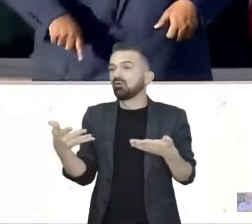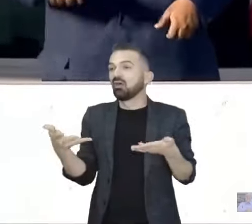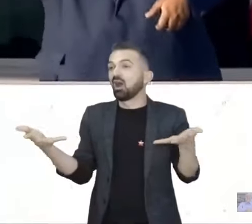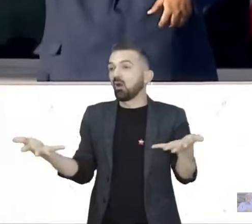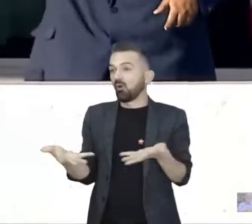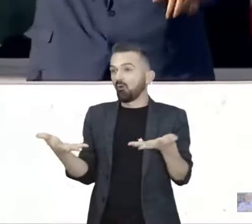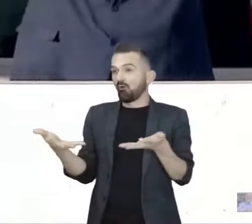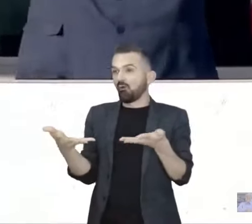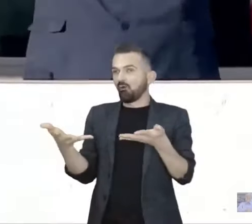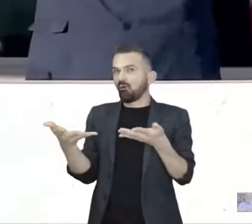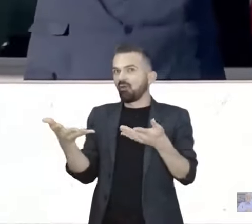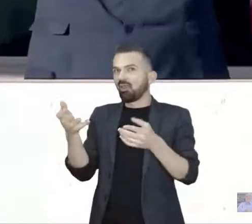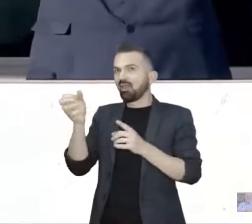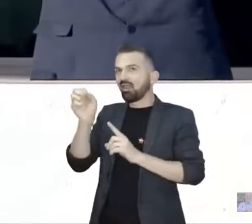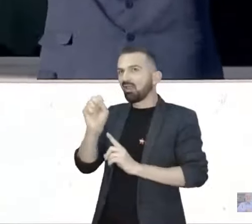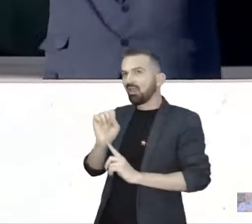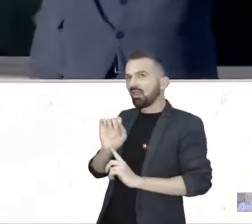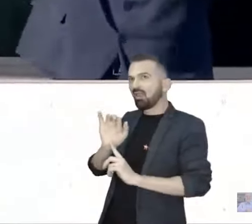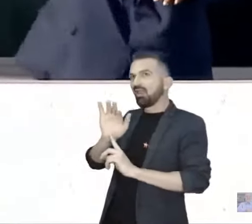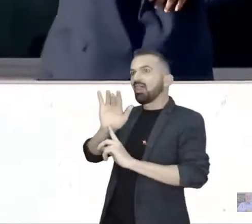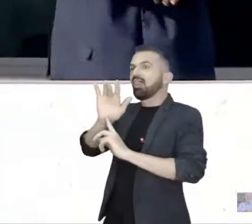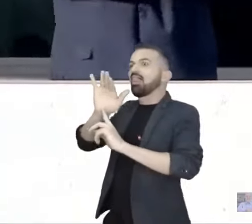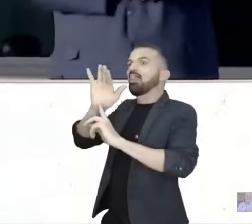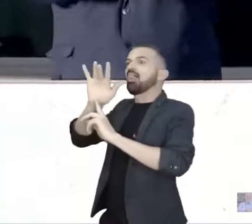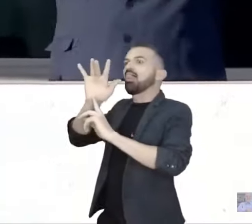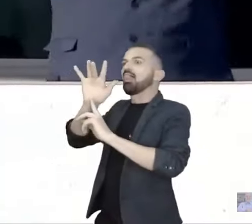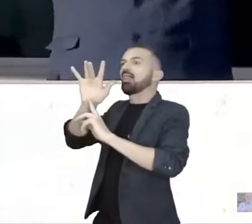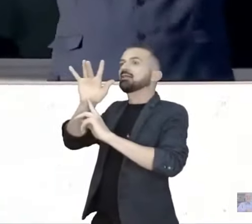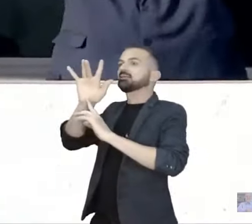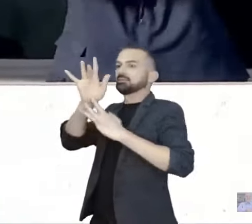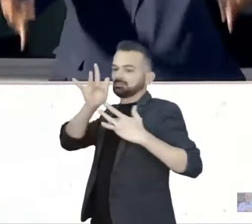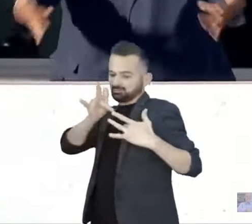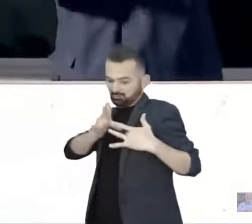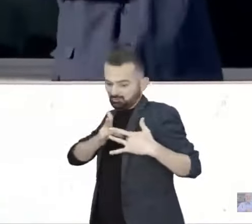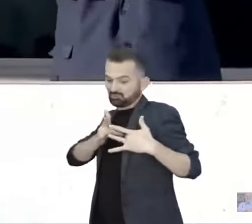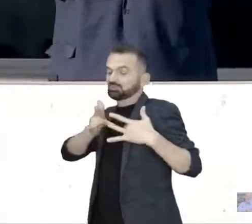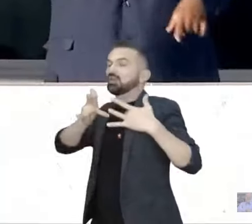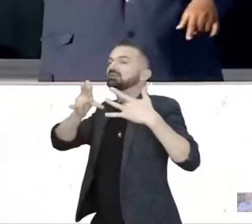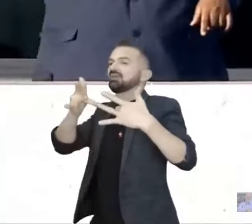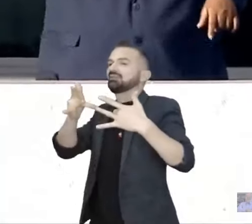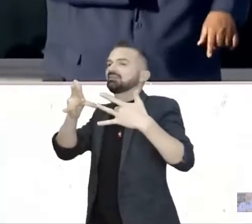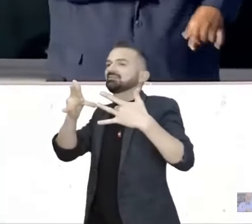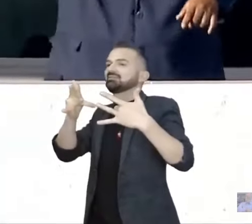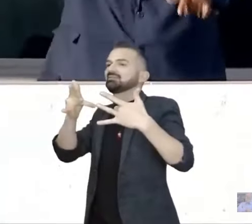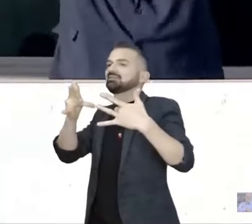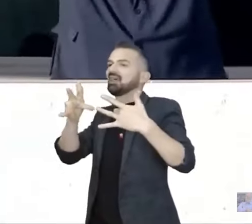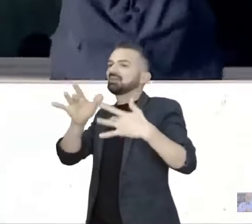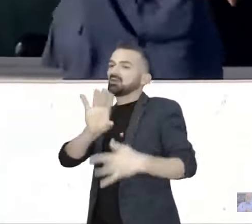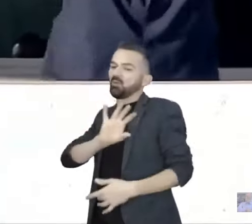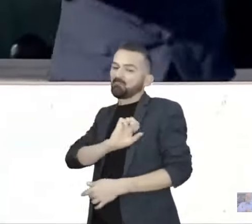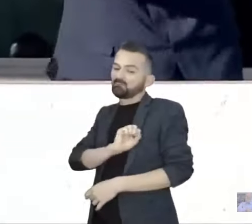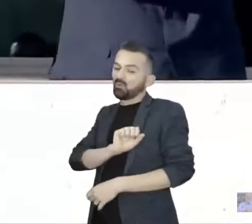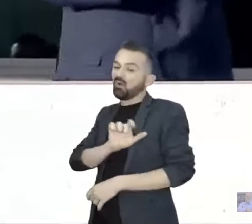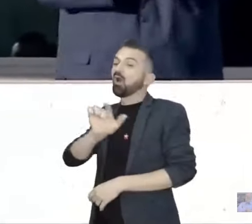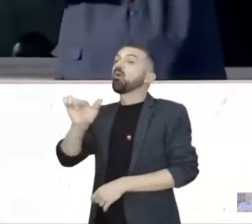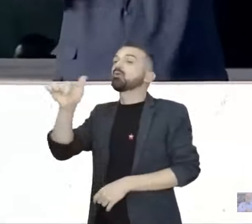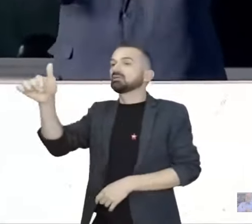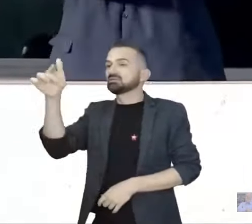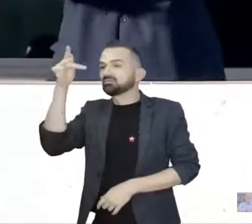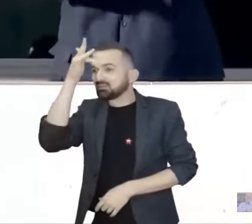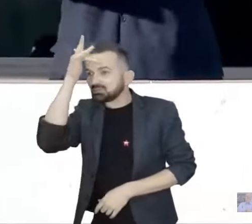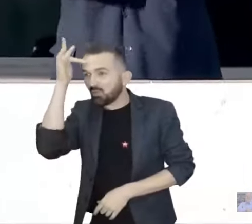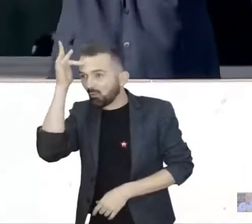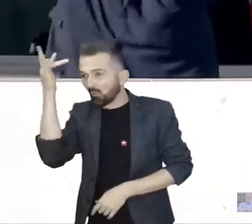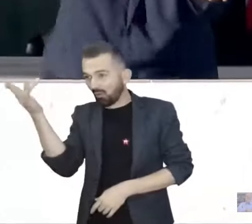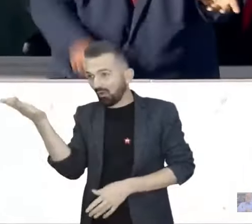reacendermos a chama da esperança, da solidariedade e do amor ao próximo. Agora é hora de